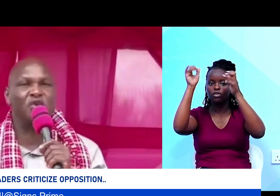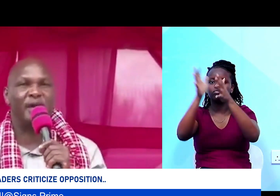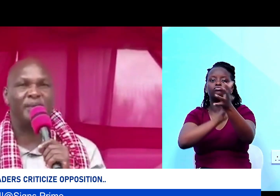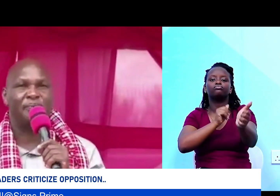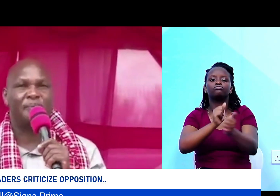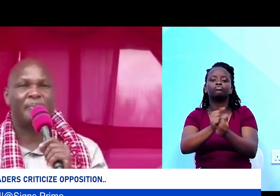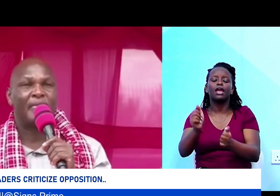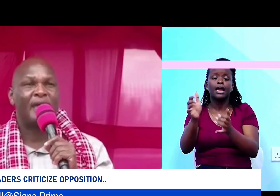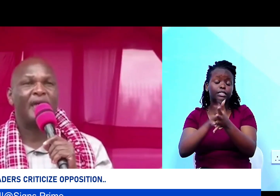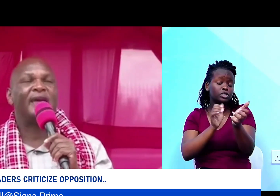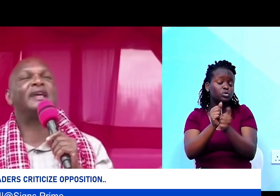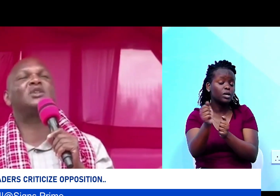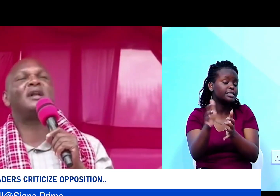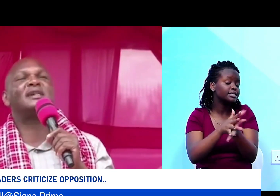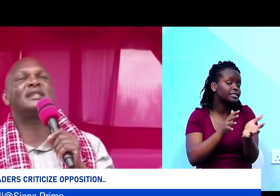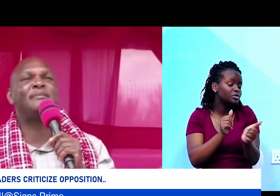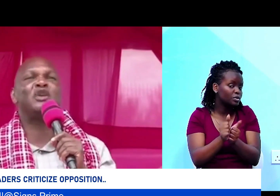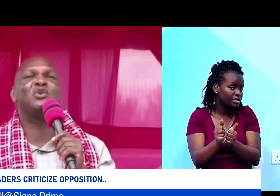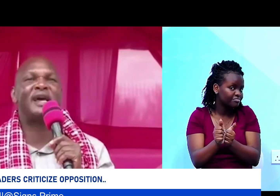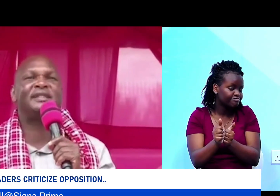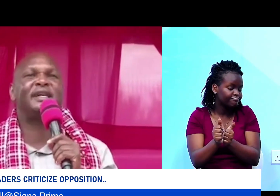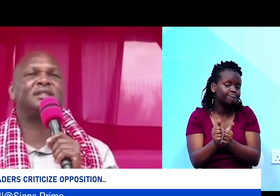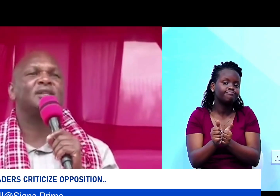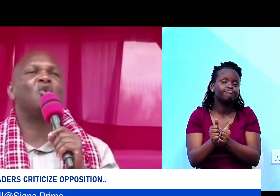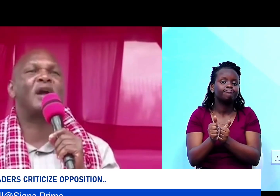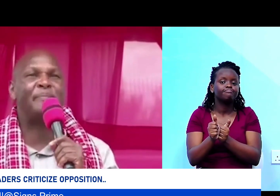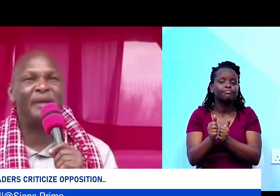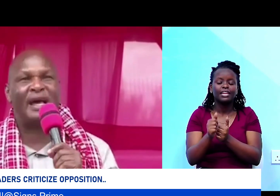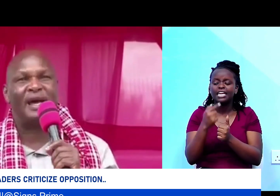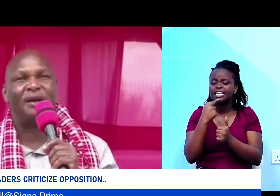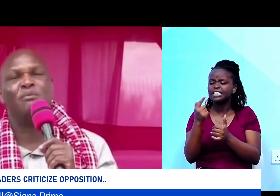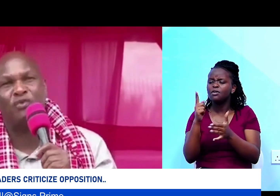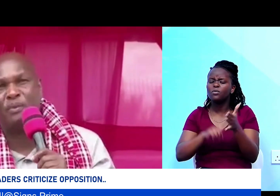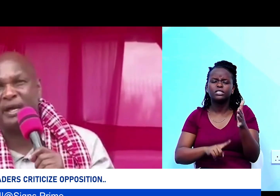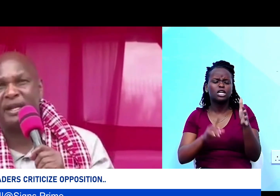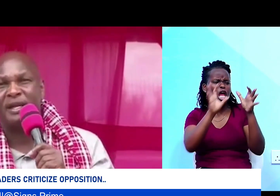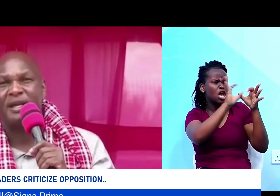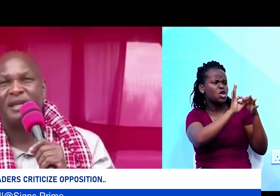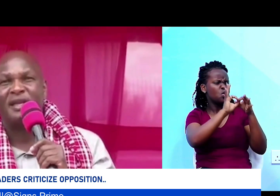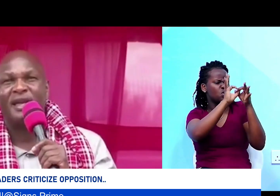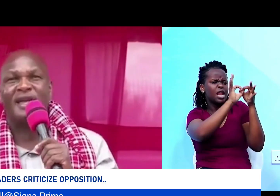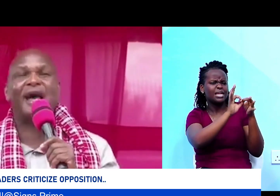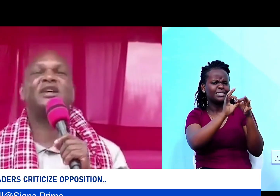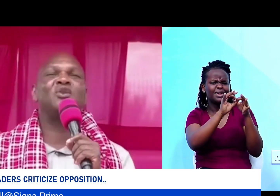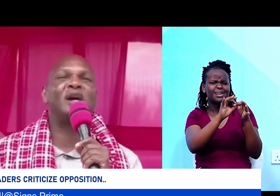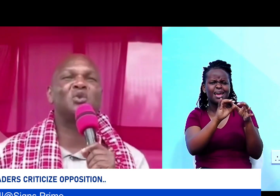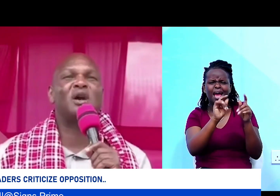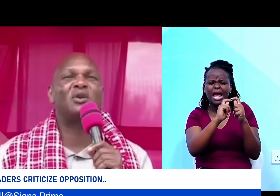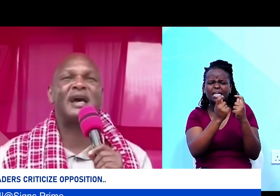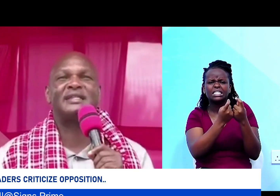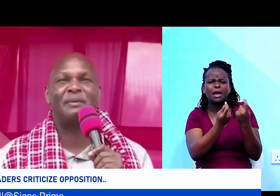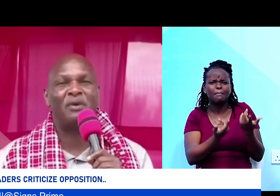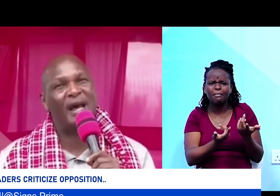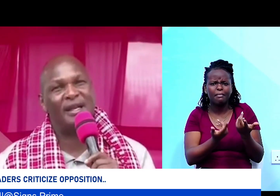asishindwe. Eti wanasema United Ukabila Movement. Yaani watu wako na ajabu